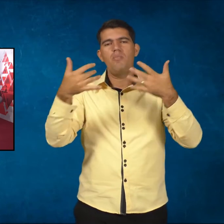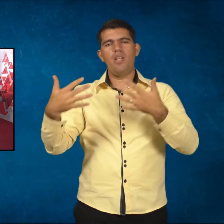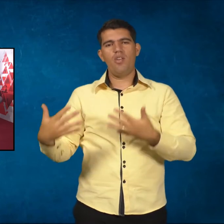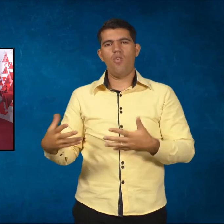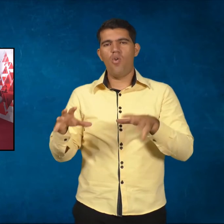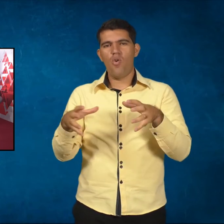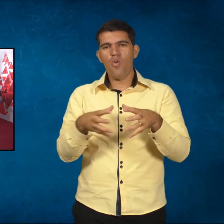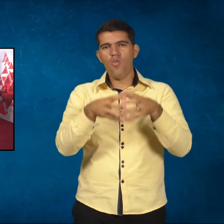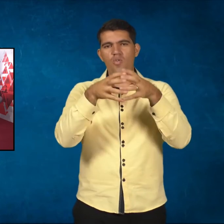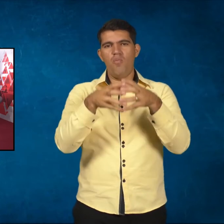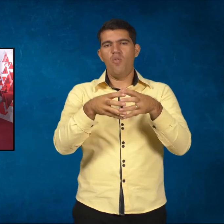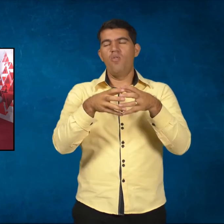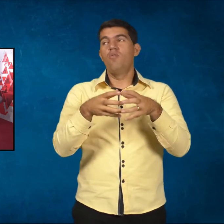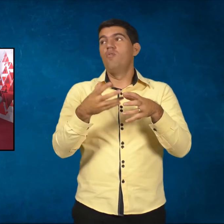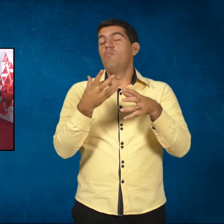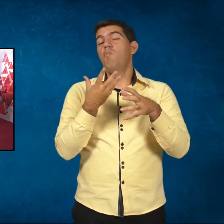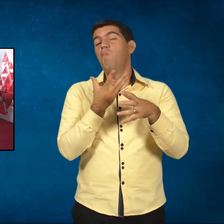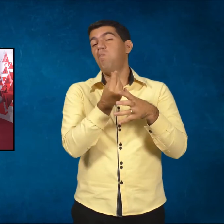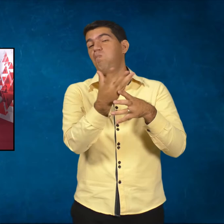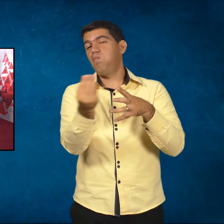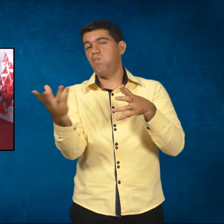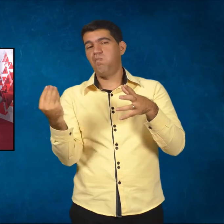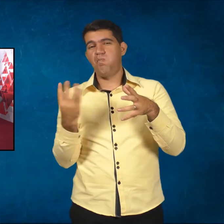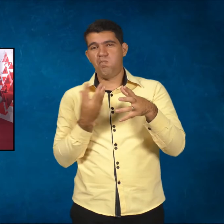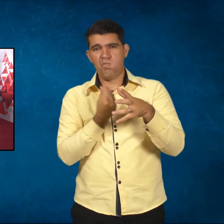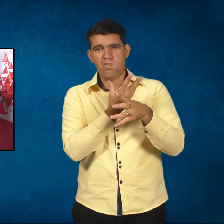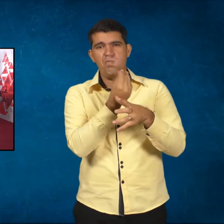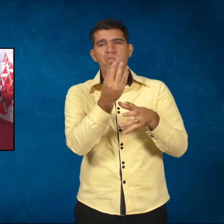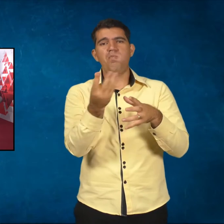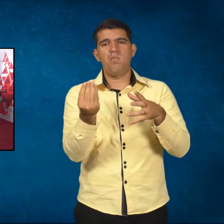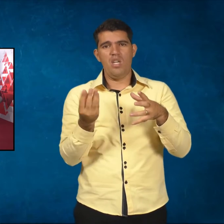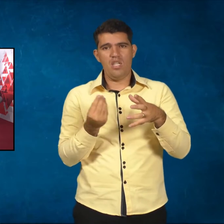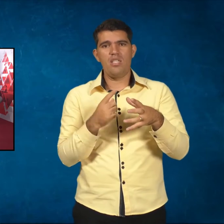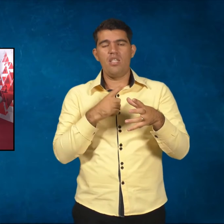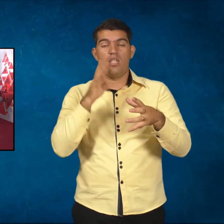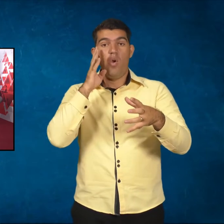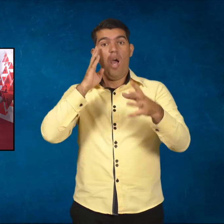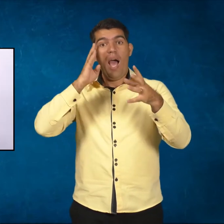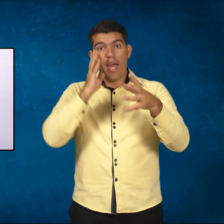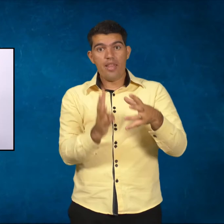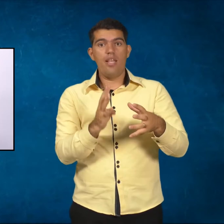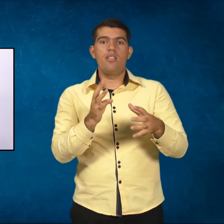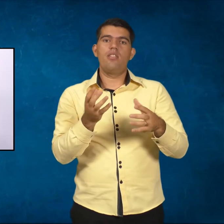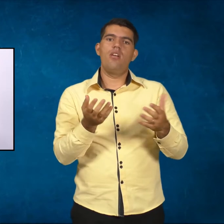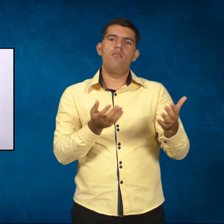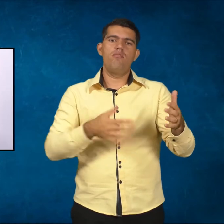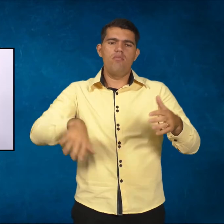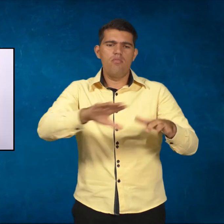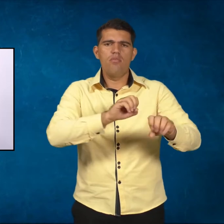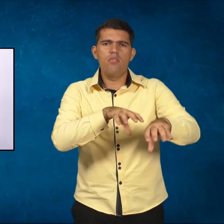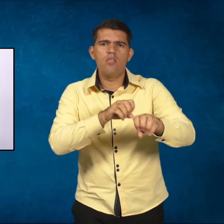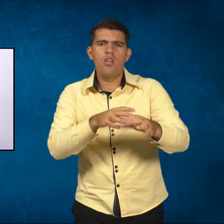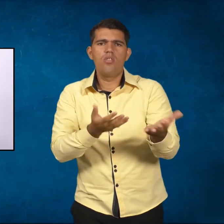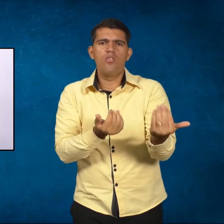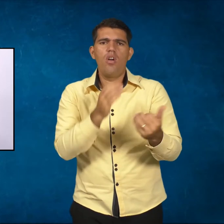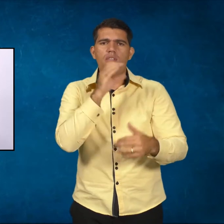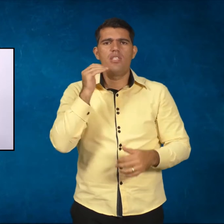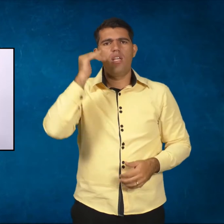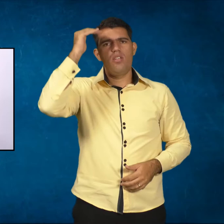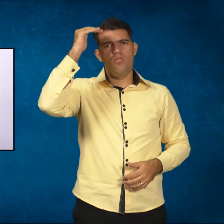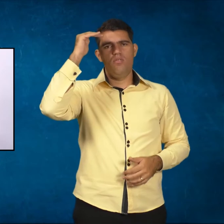esse grupo é muito numeroso né aí também reside uma atenção a educação de jovens e adultos